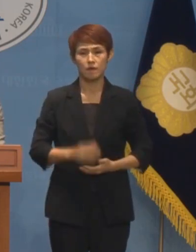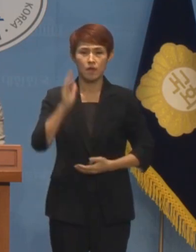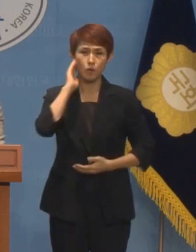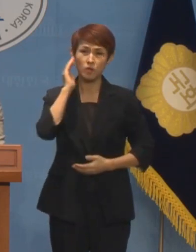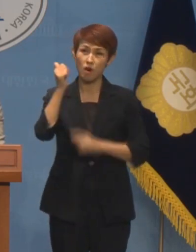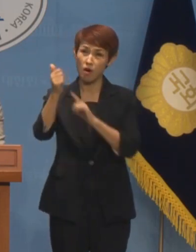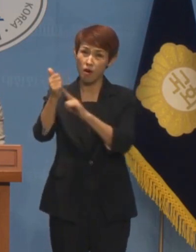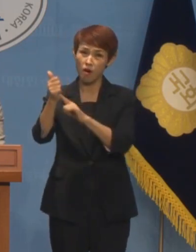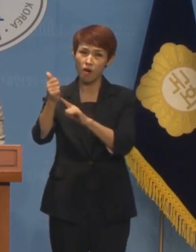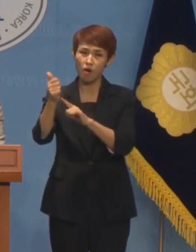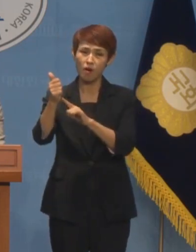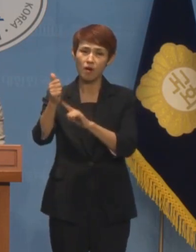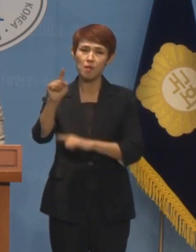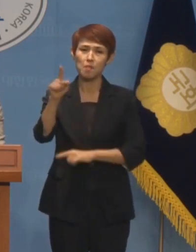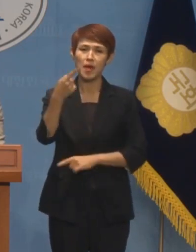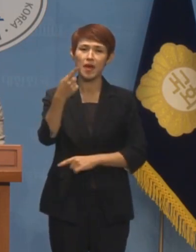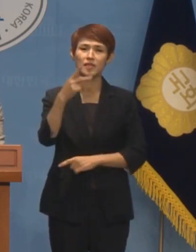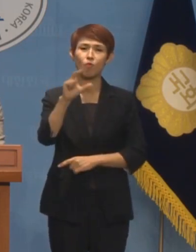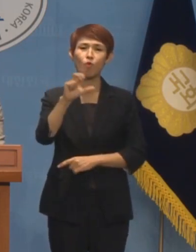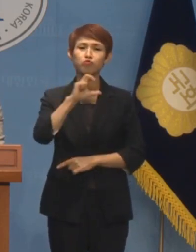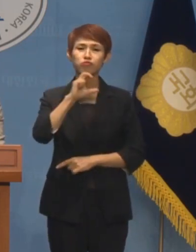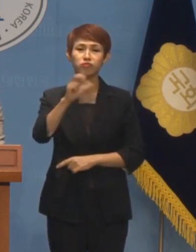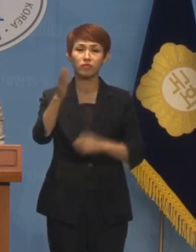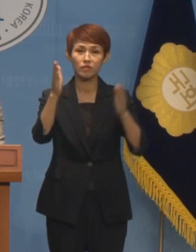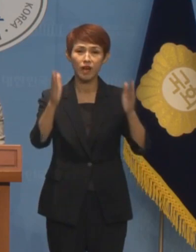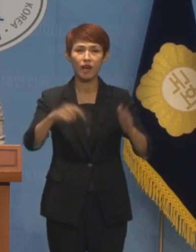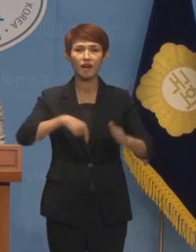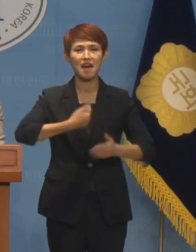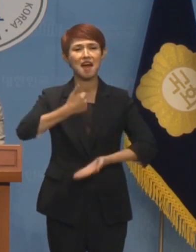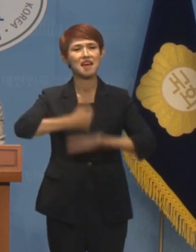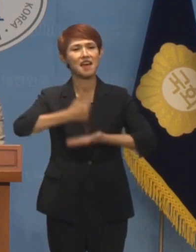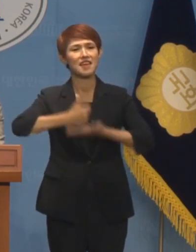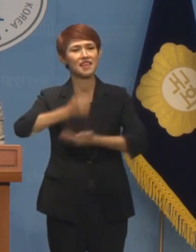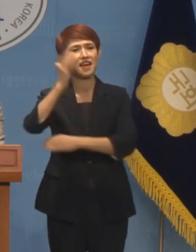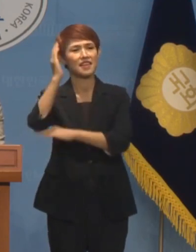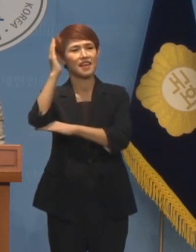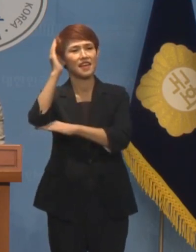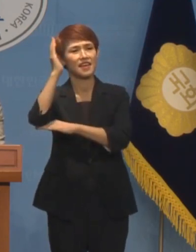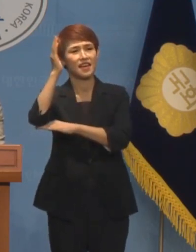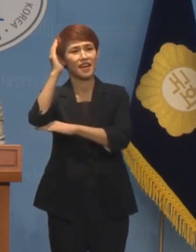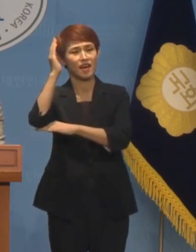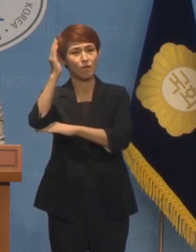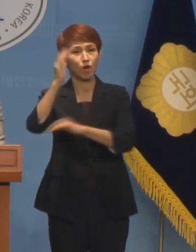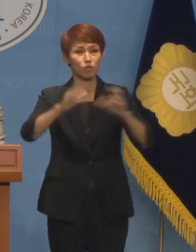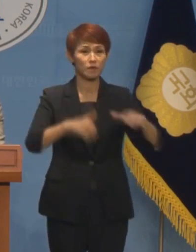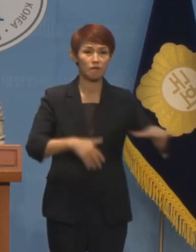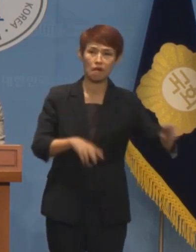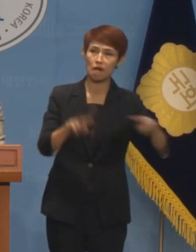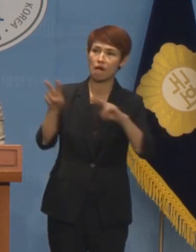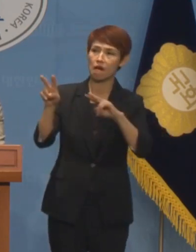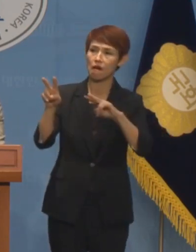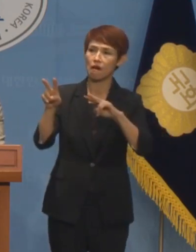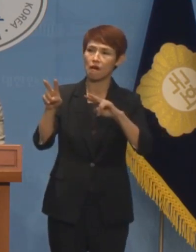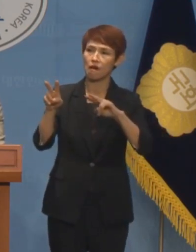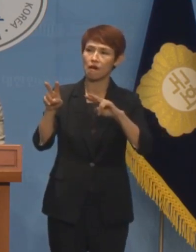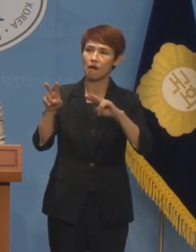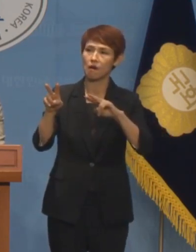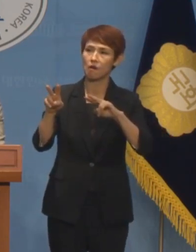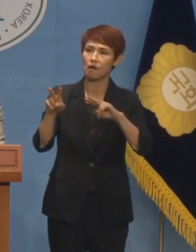대통령이 125분 동안 자화자찬만 늘어놓았지만 국민의 여론은 차갑다 못해